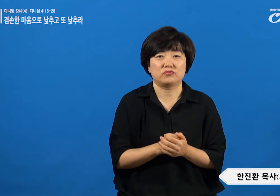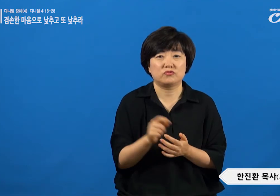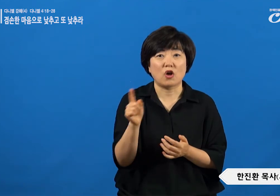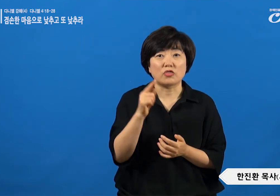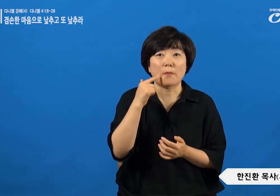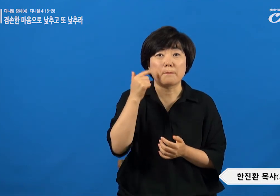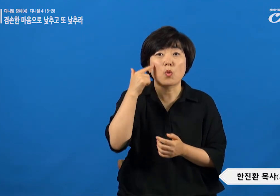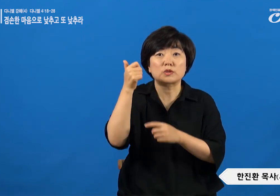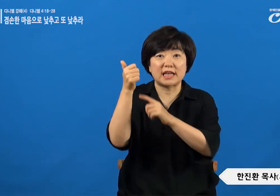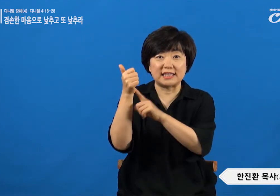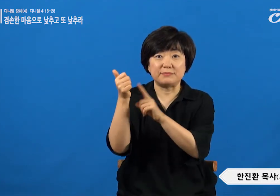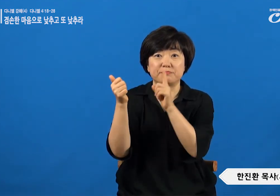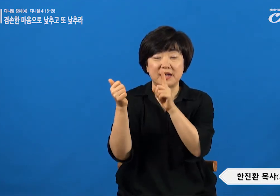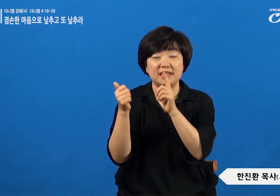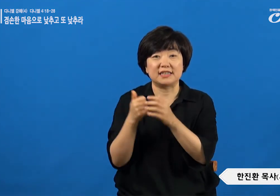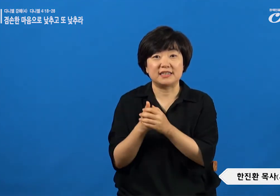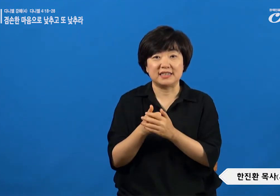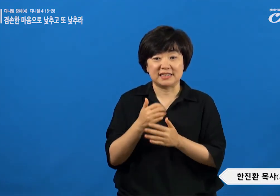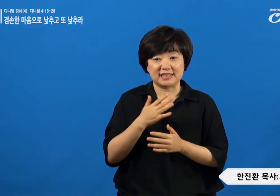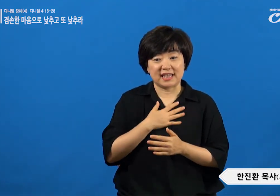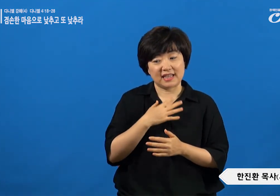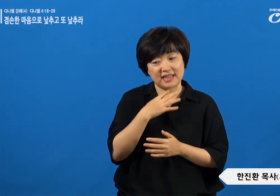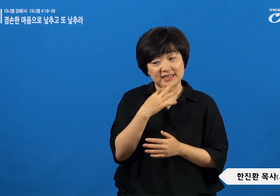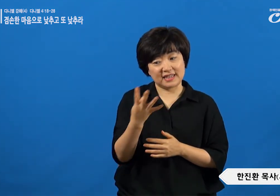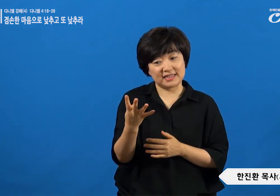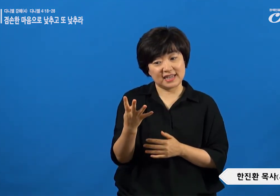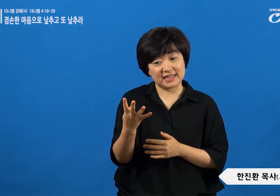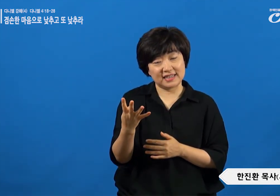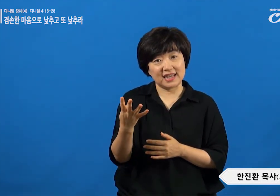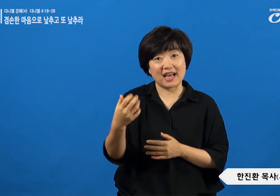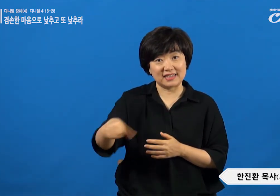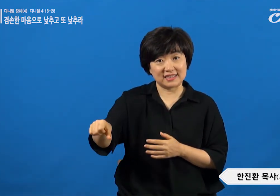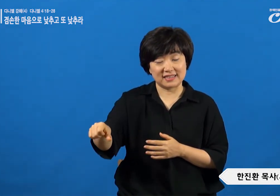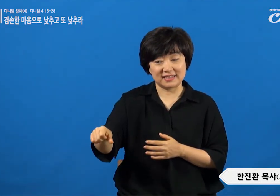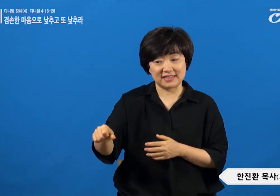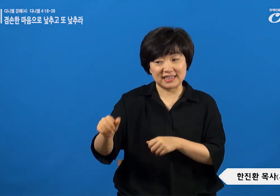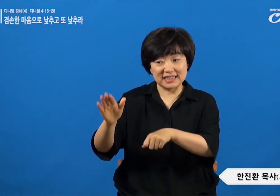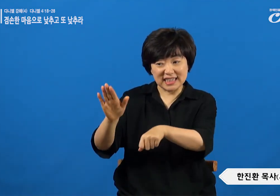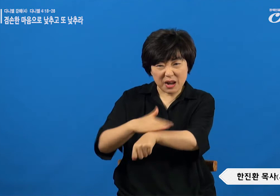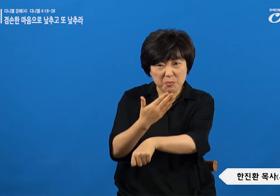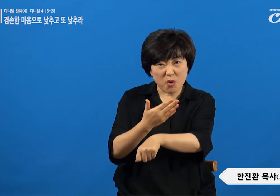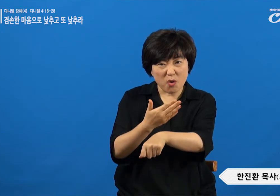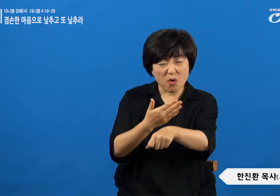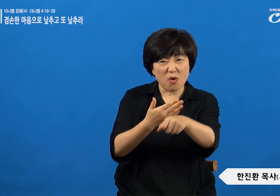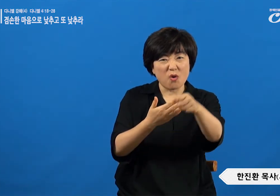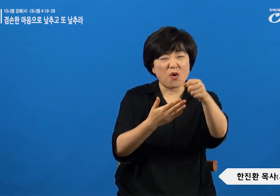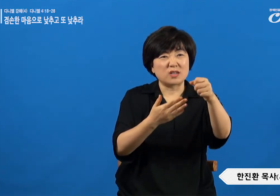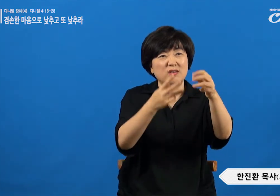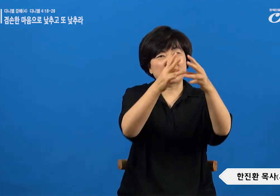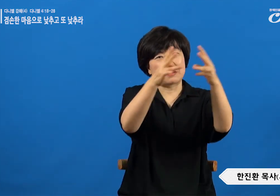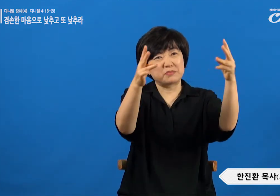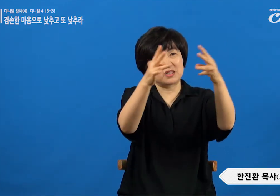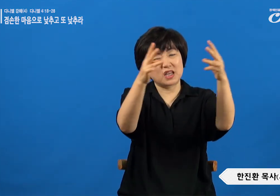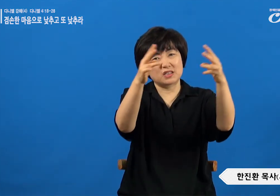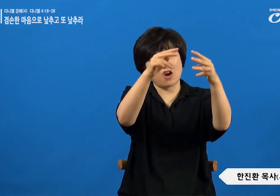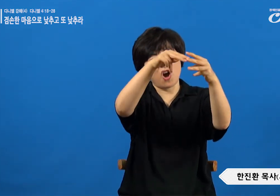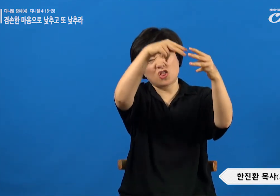어떤 목사님이 이런 얘기를 했습니다. 자기 4살짜리 아들이 잘못해서 3층에서